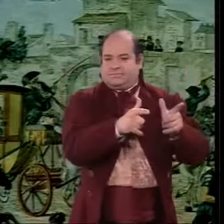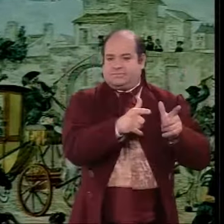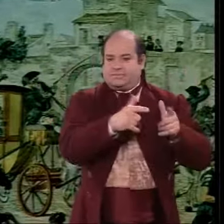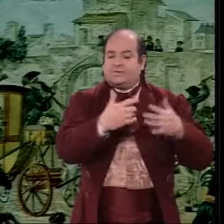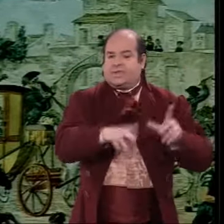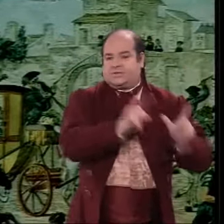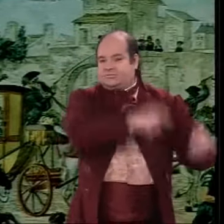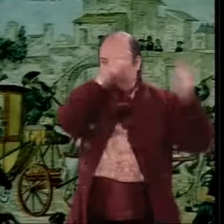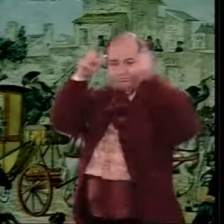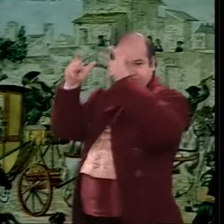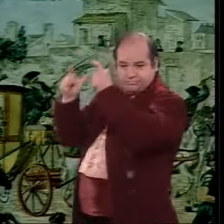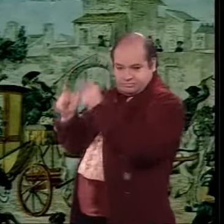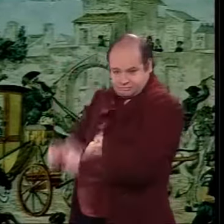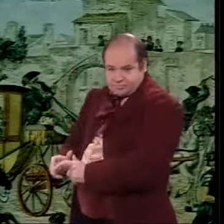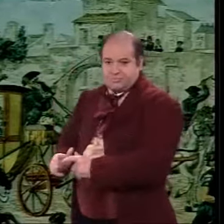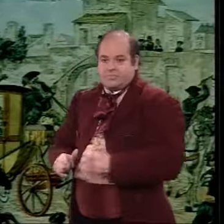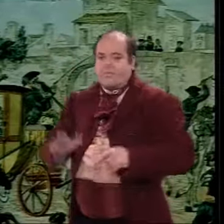La famille royale est arrêtée, ramenée à Paris.